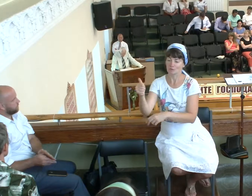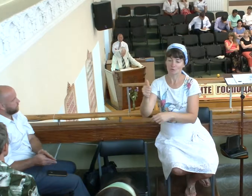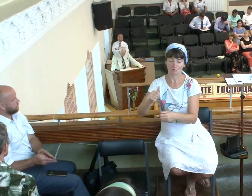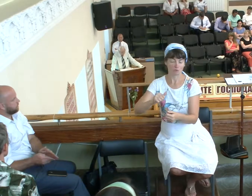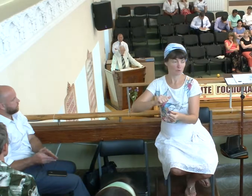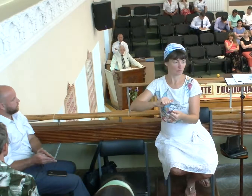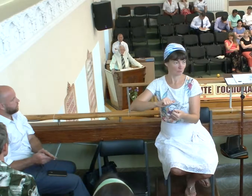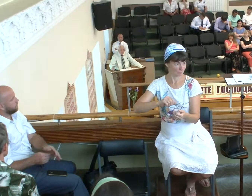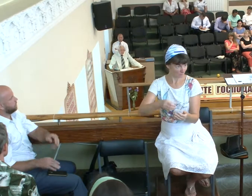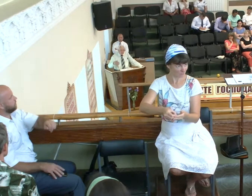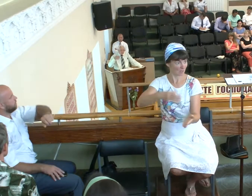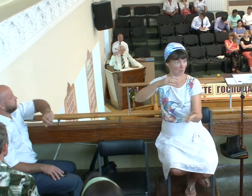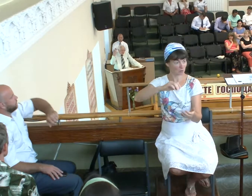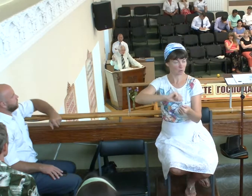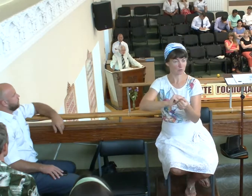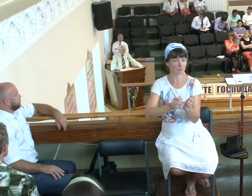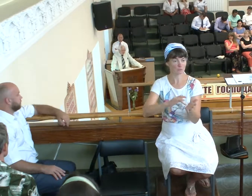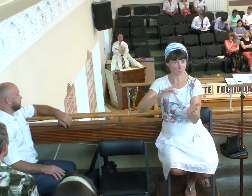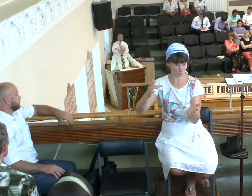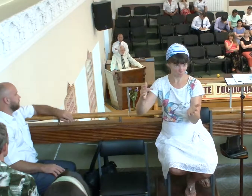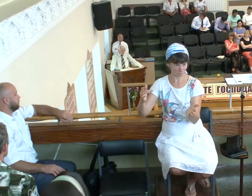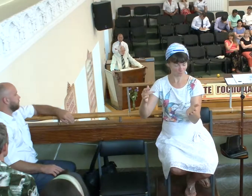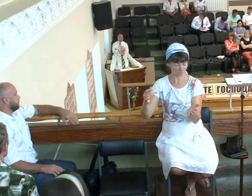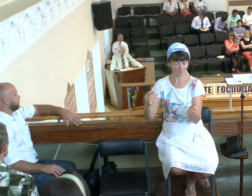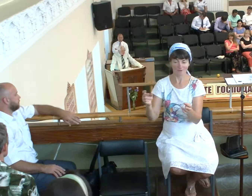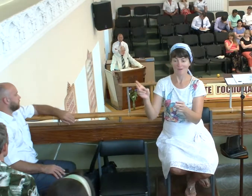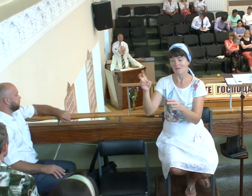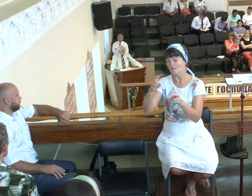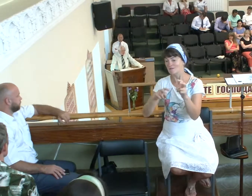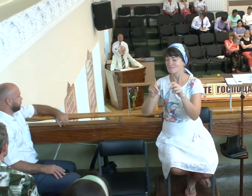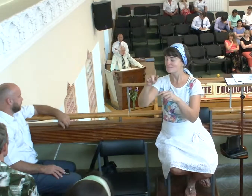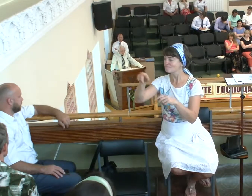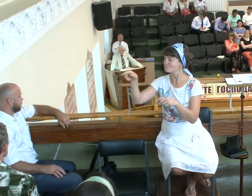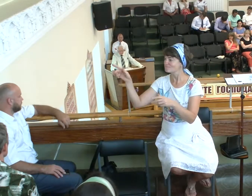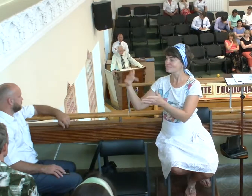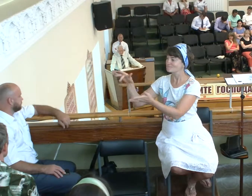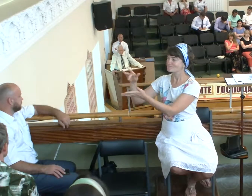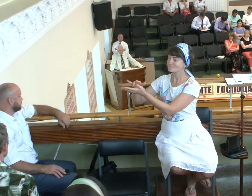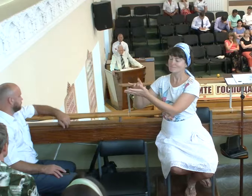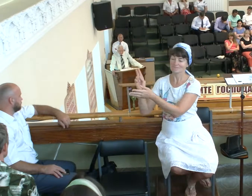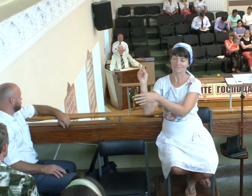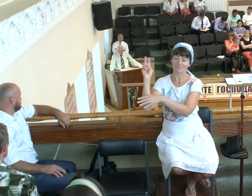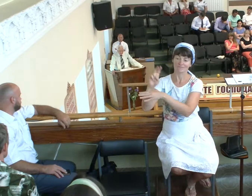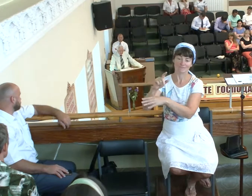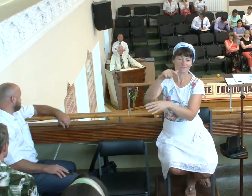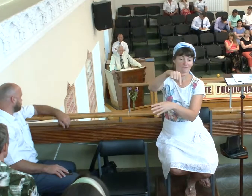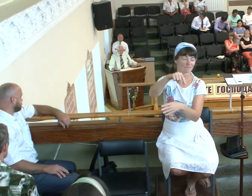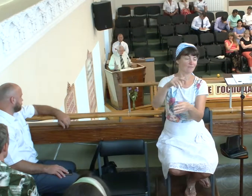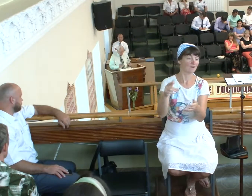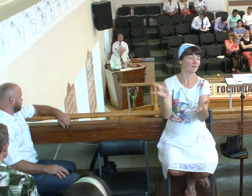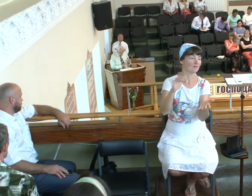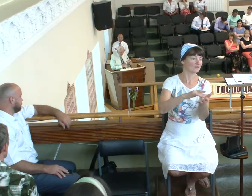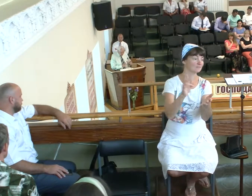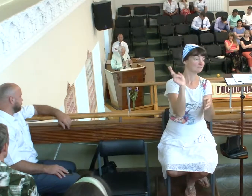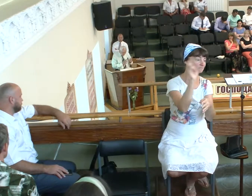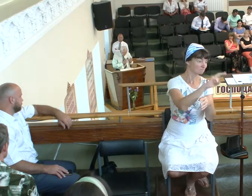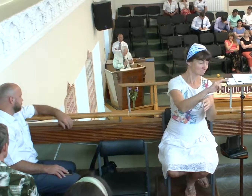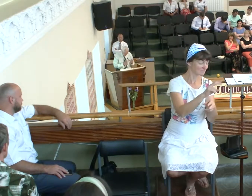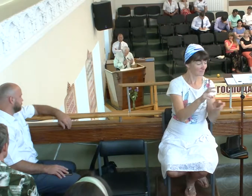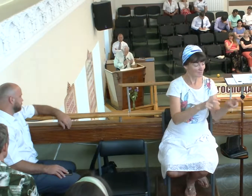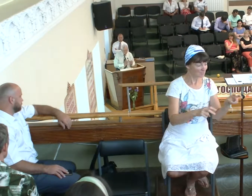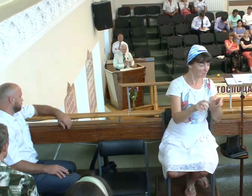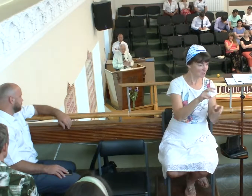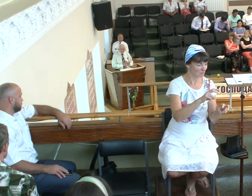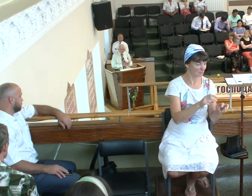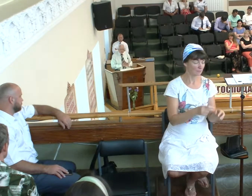может быть, с тем, чтобы потом перепродать их, дороже купить. Люди на земле так делают. Они ищут